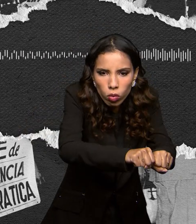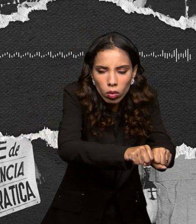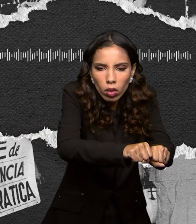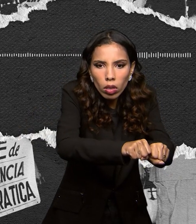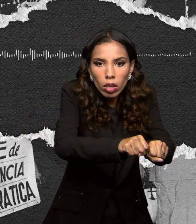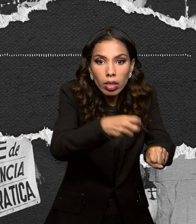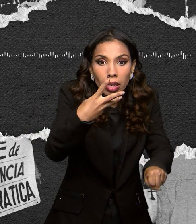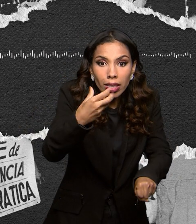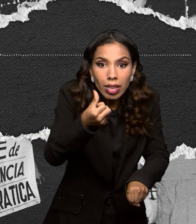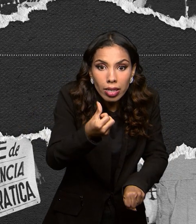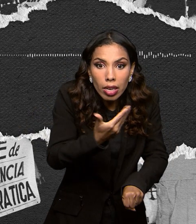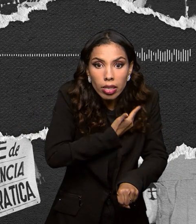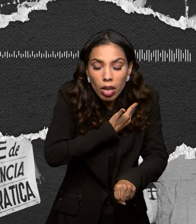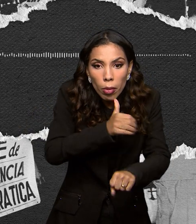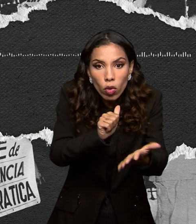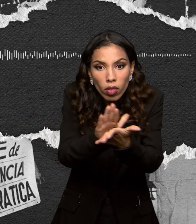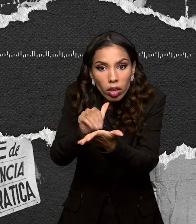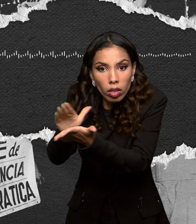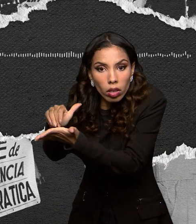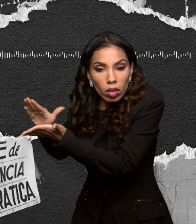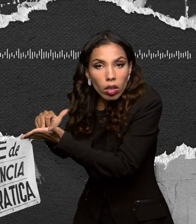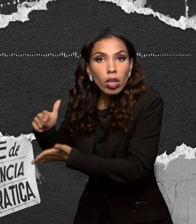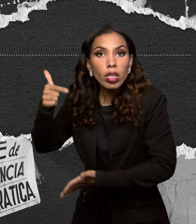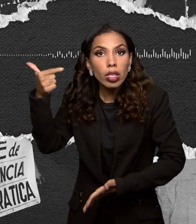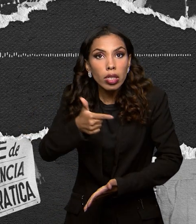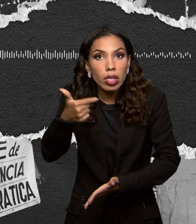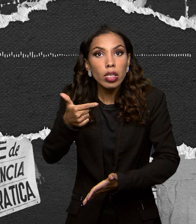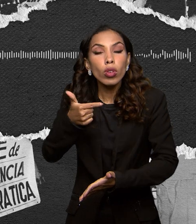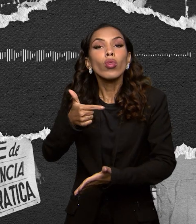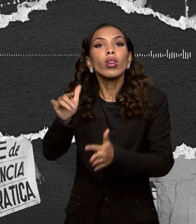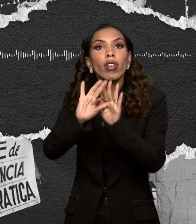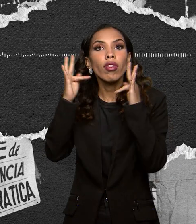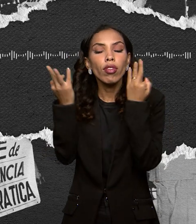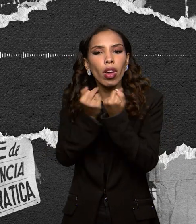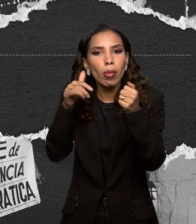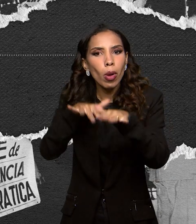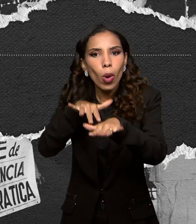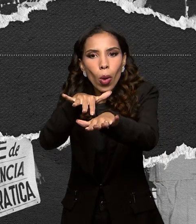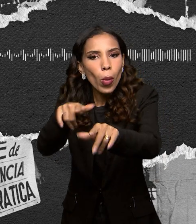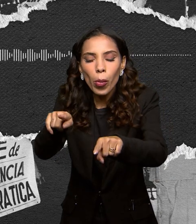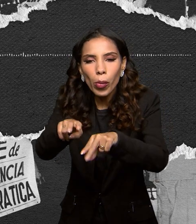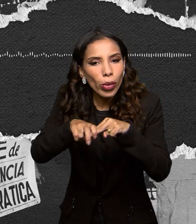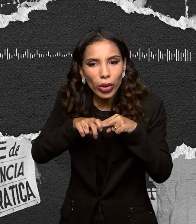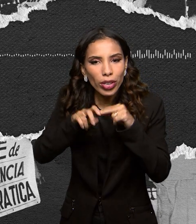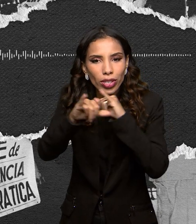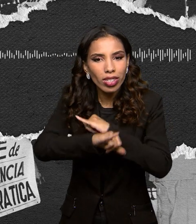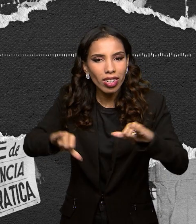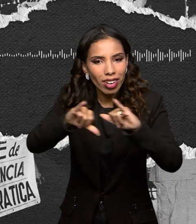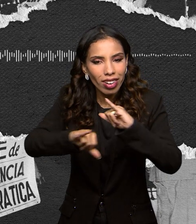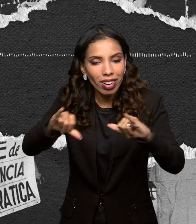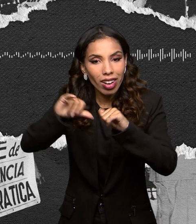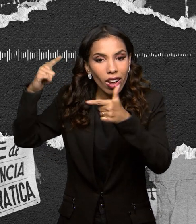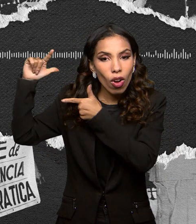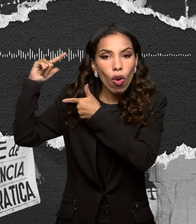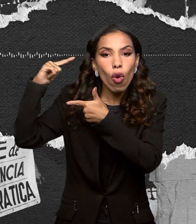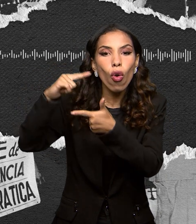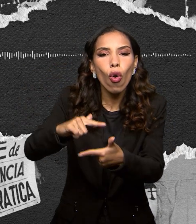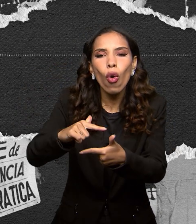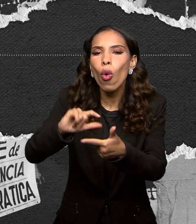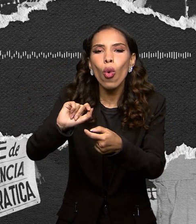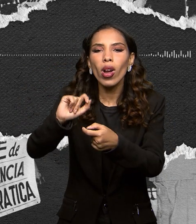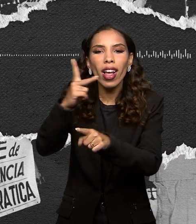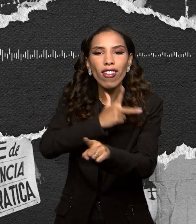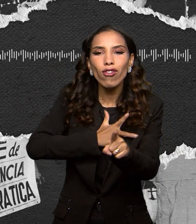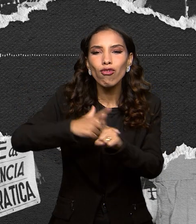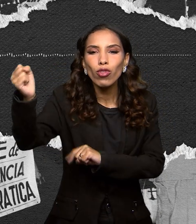que a segunda marcha da família, que foi às ruas no Rio de Janeiro, não foi noticiada pela Nacional. O ato conservador foi batizado de Marcha da